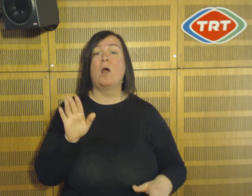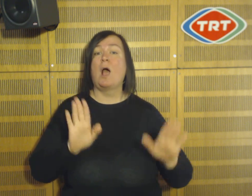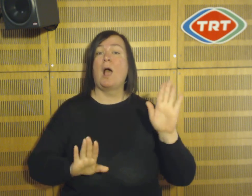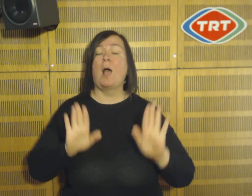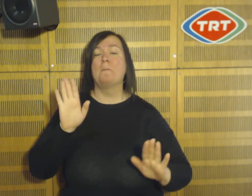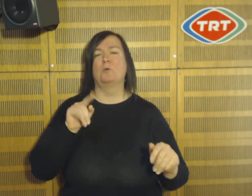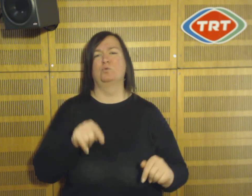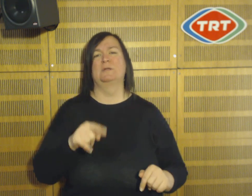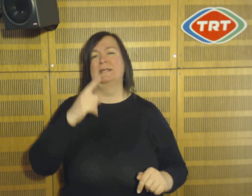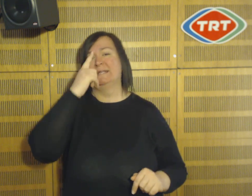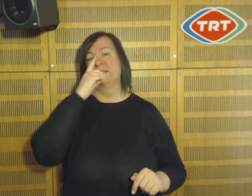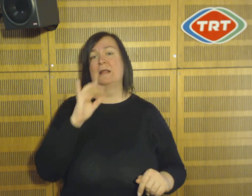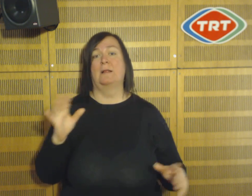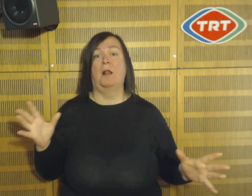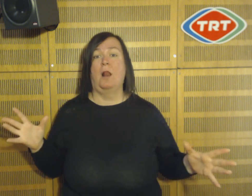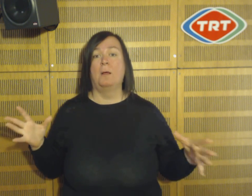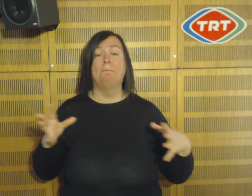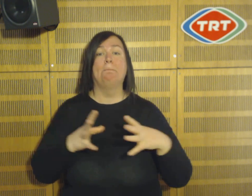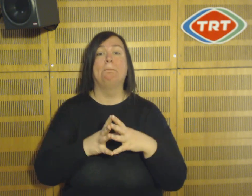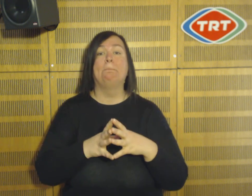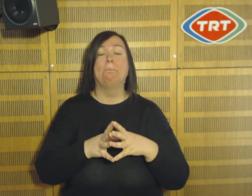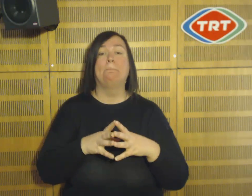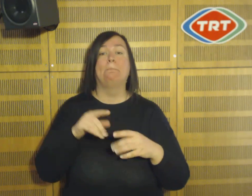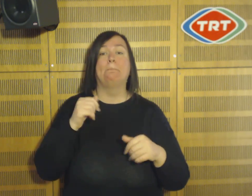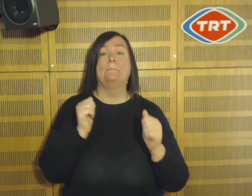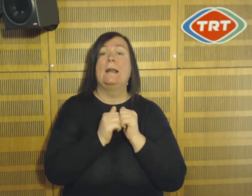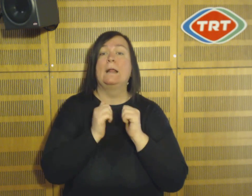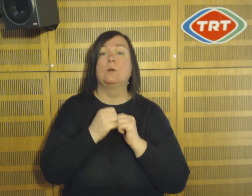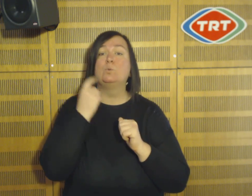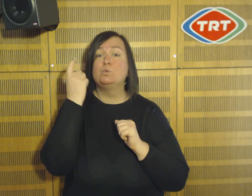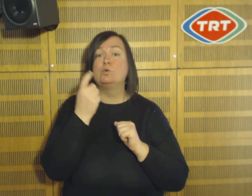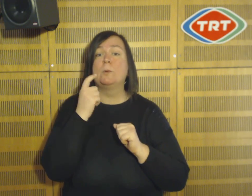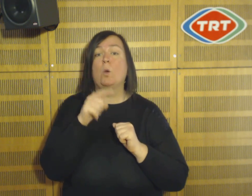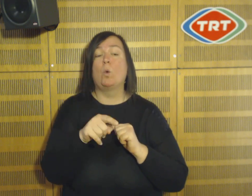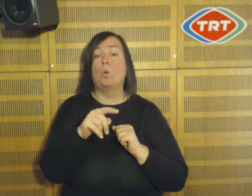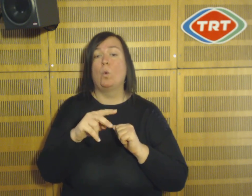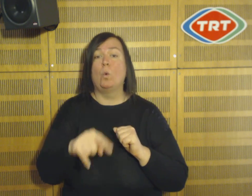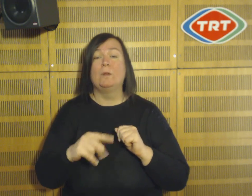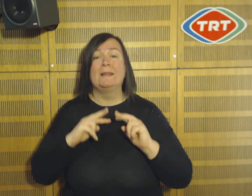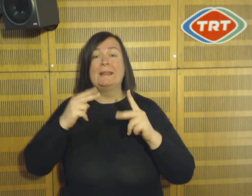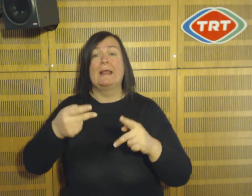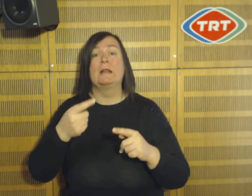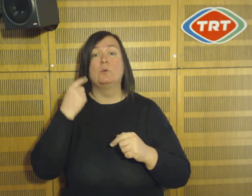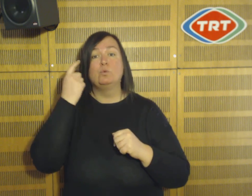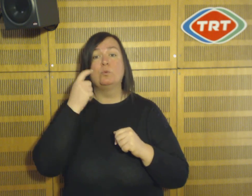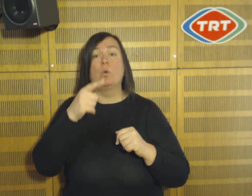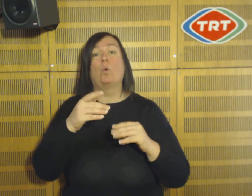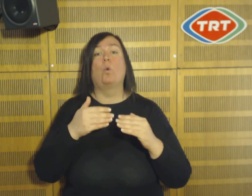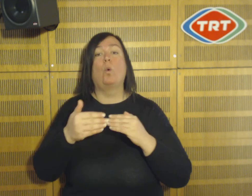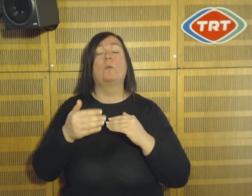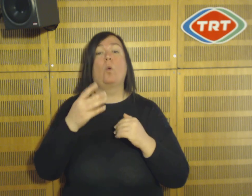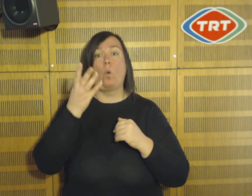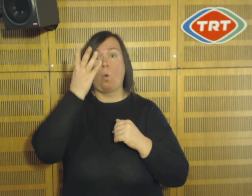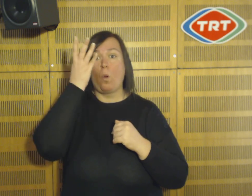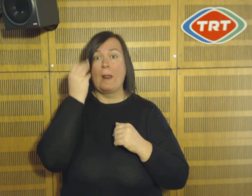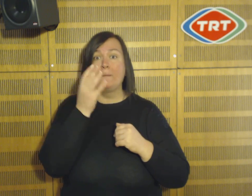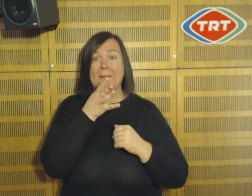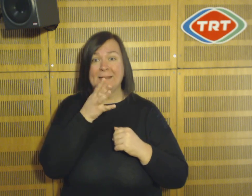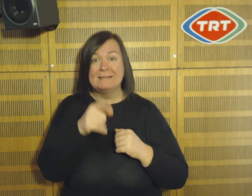şu insan bir araya gelip birlikte düşünmeyi ve onun yerine düşünmeyi ötekileştirmeden öğrenebilir lers bütün her